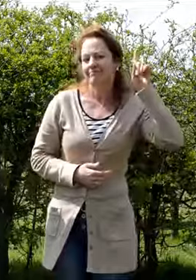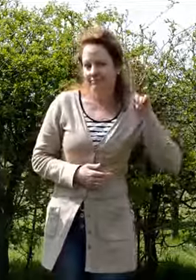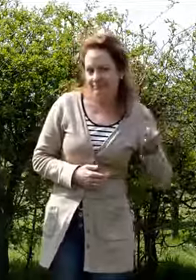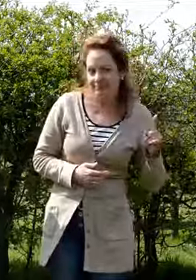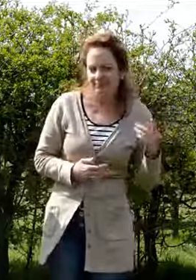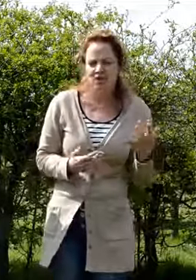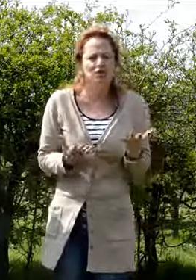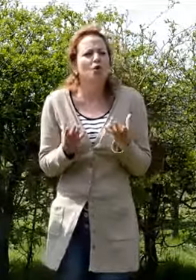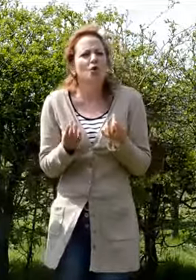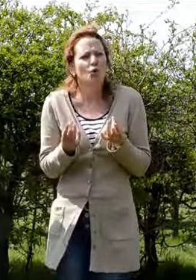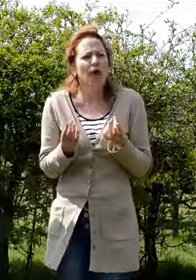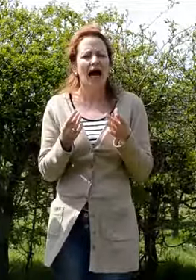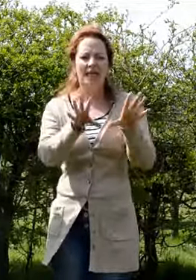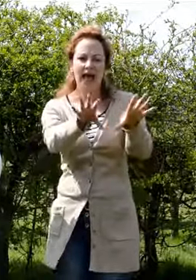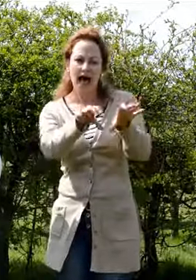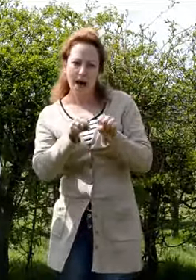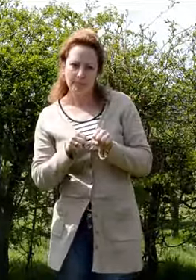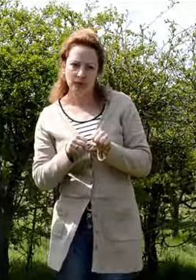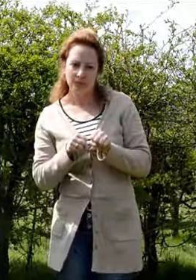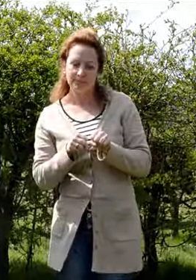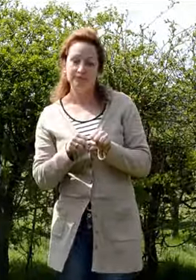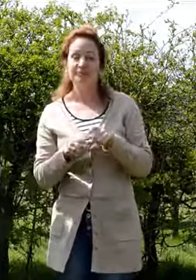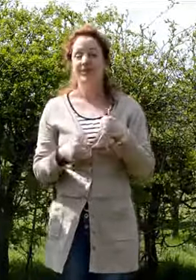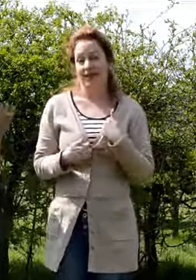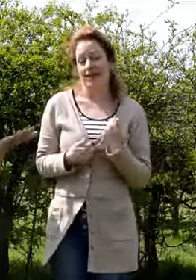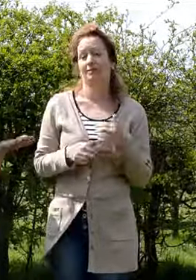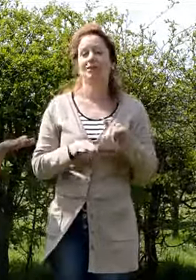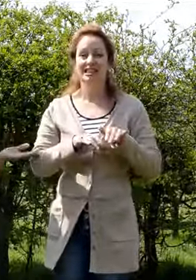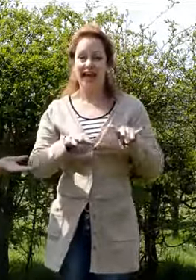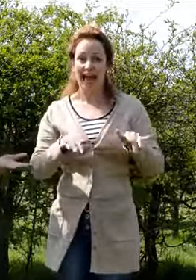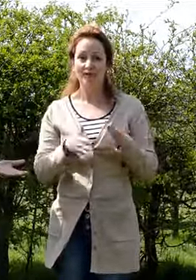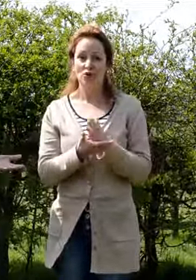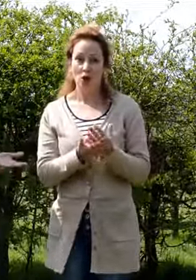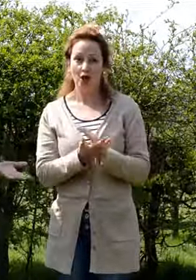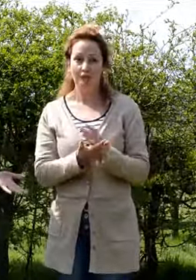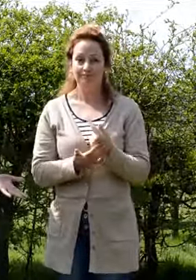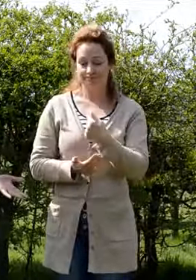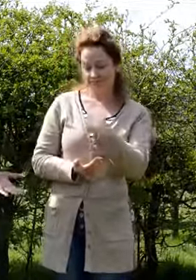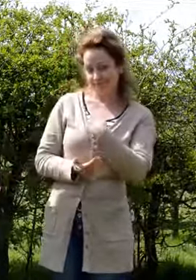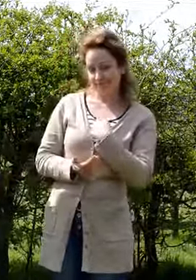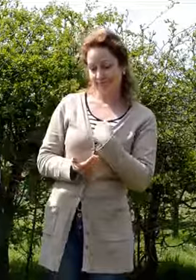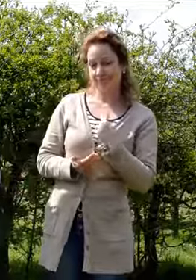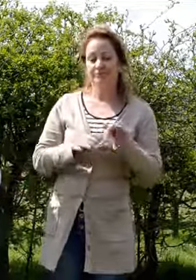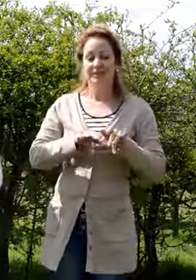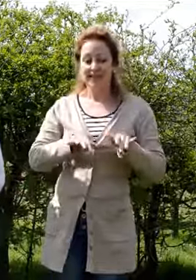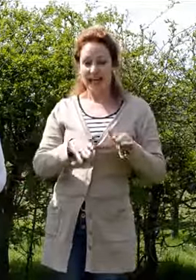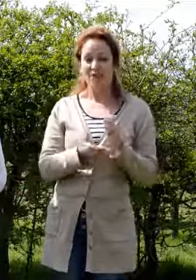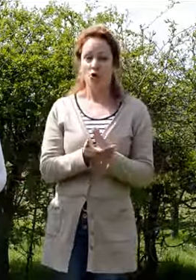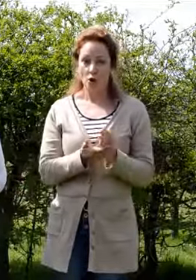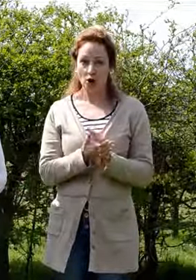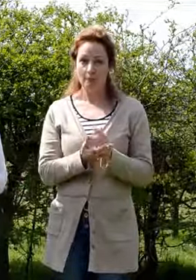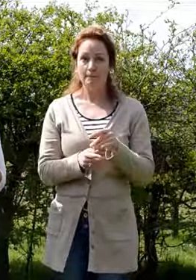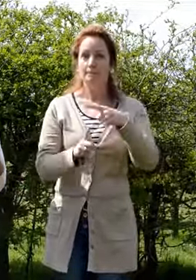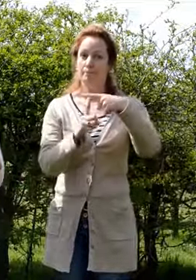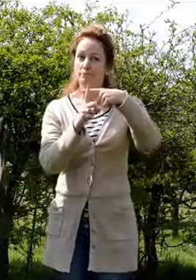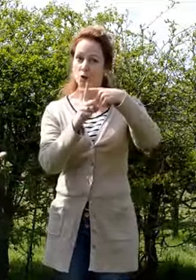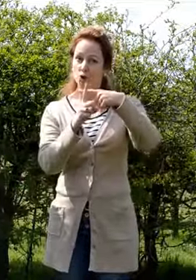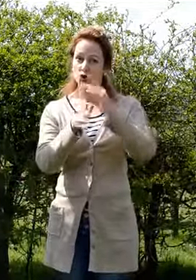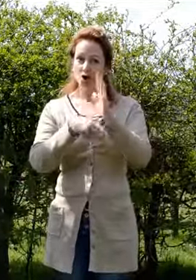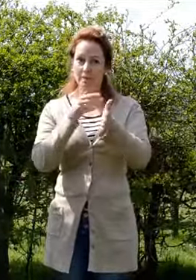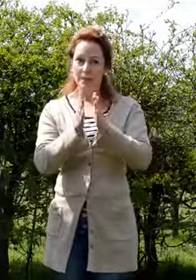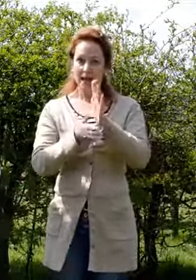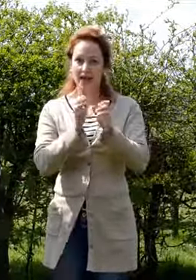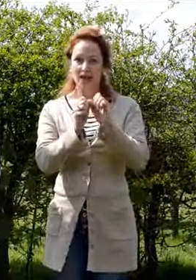hoe ga ik dat doen? Ik heb een schrijftolk. Zij is schrijftolk en gebarentolk ingehuurd. En we hebben